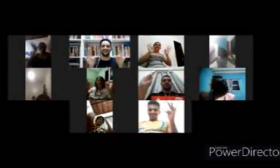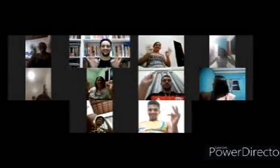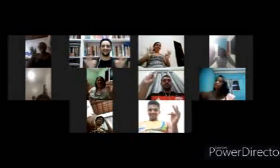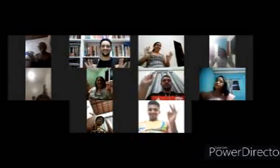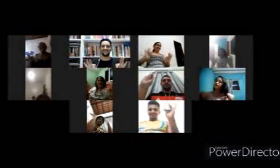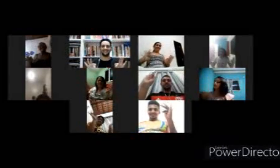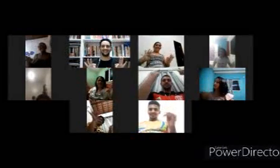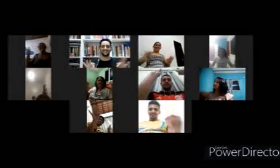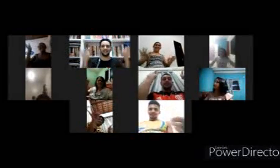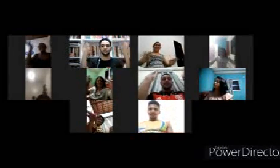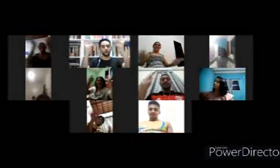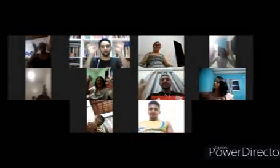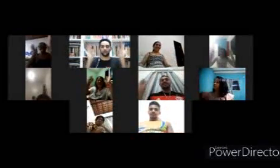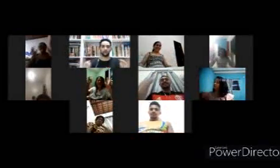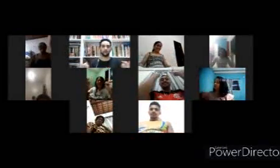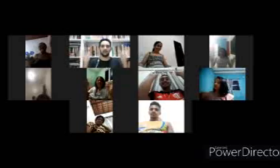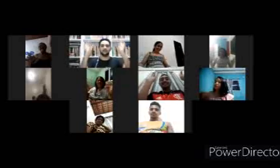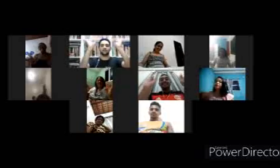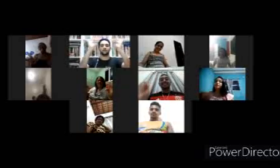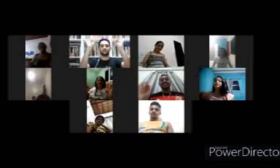felicidade. E sorrindo, porque eu estou feliz, né? Então,